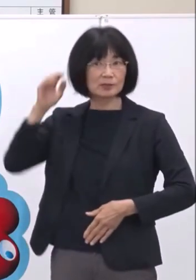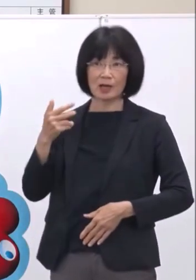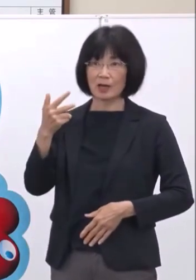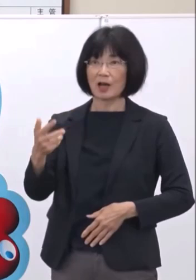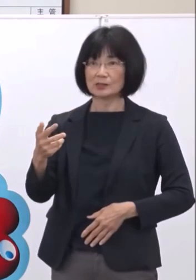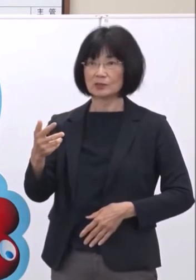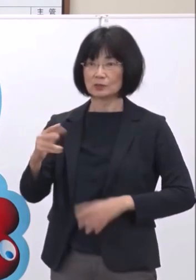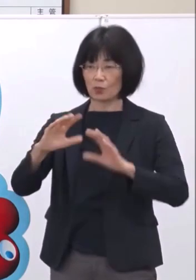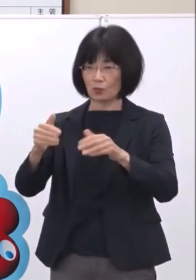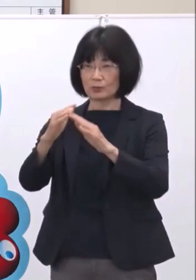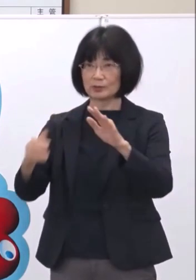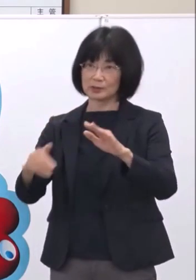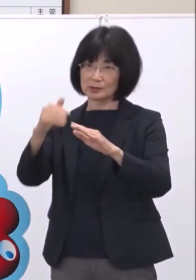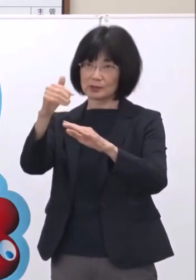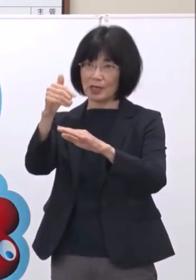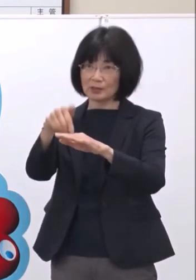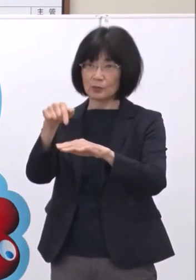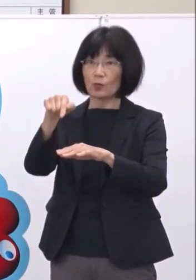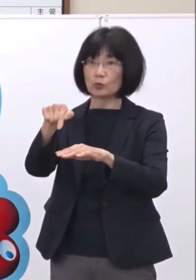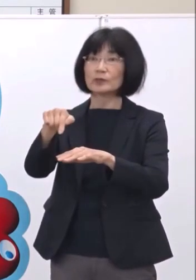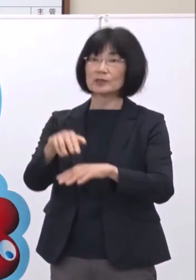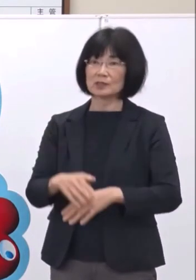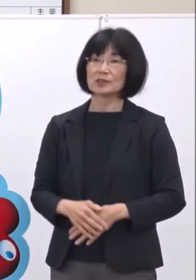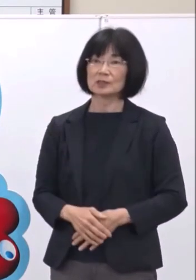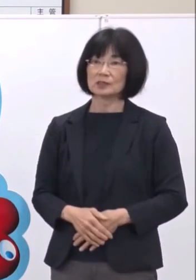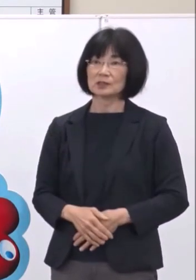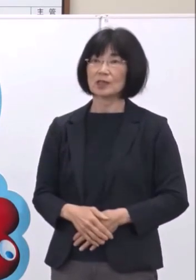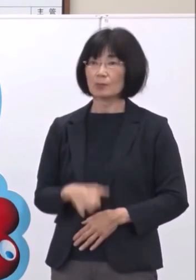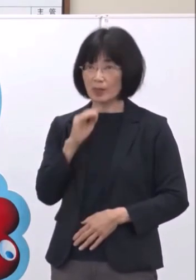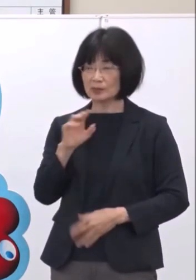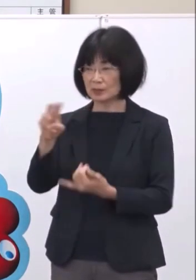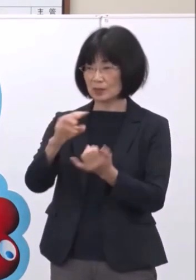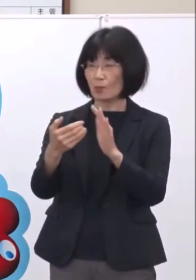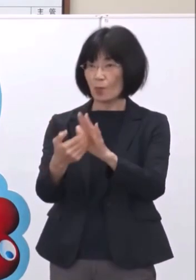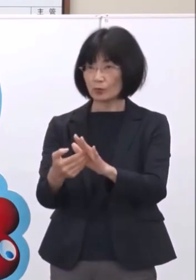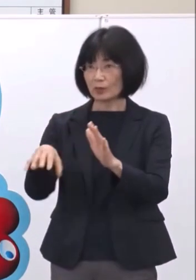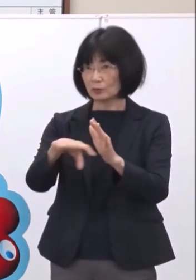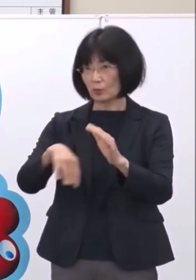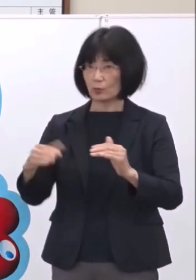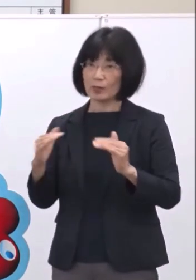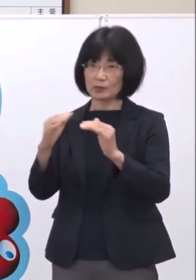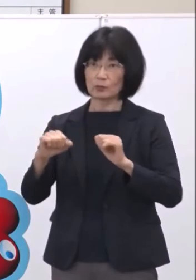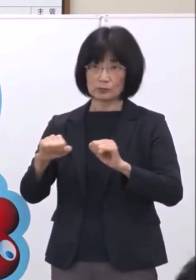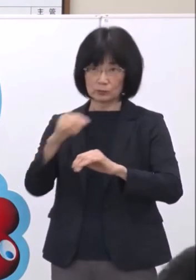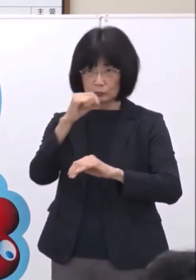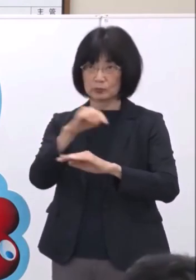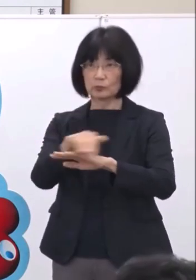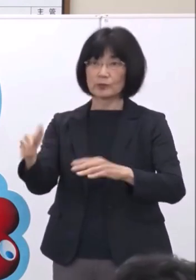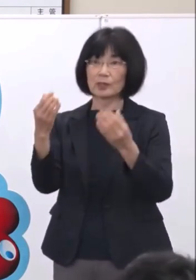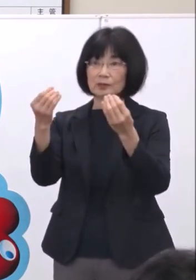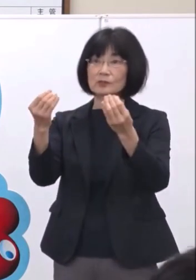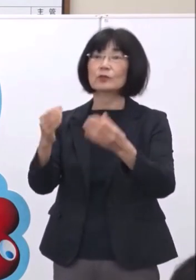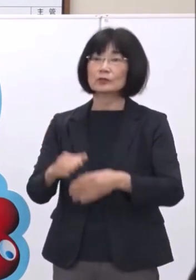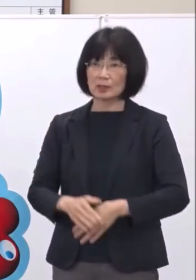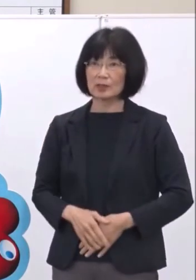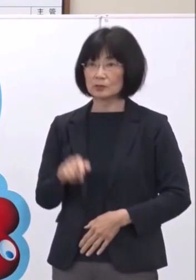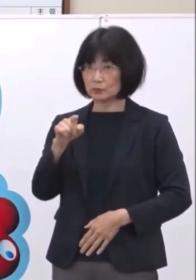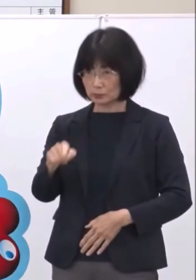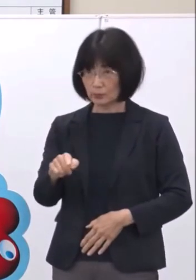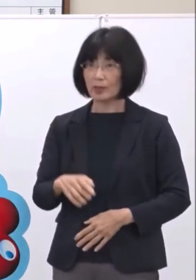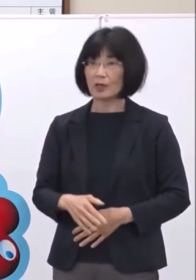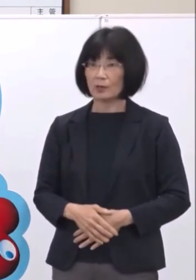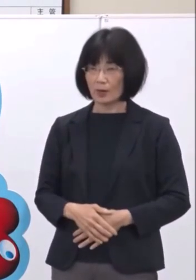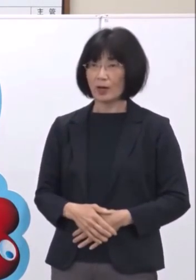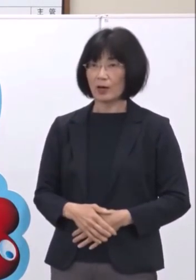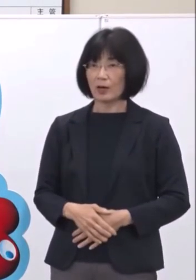の理事会で、防災のところが議論されるということですか。それはだから、今の状況を